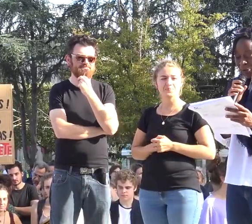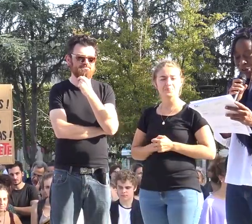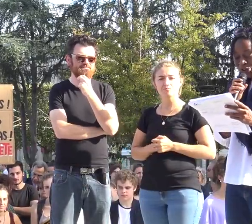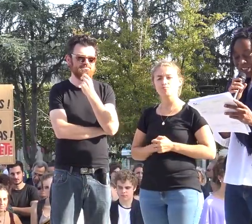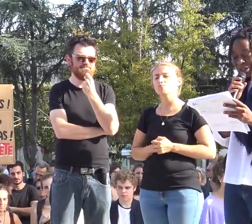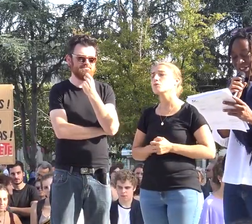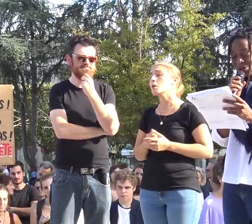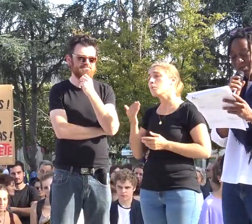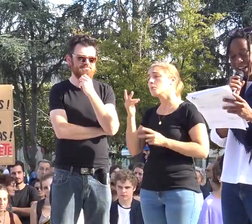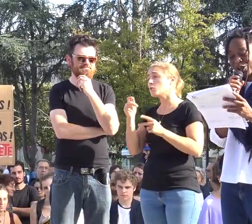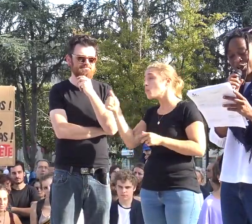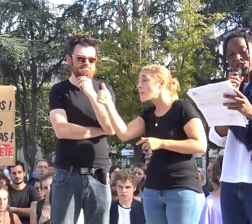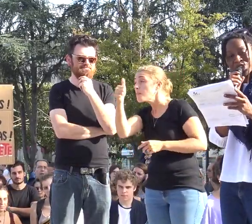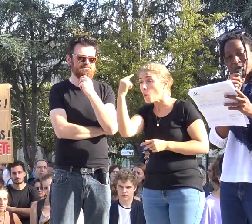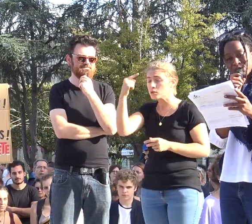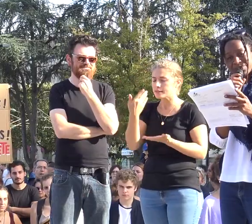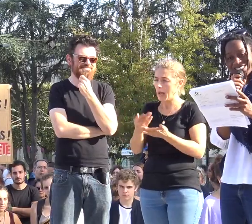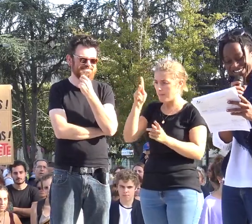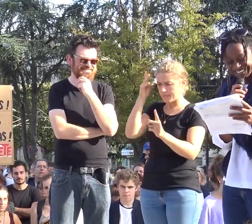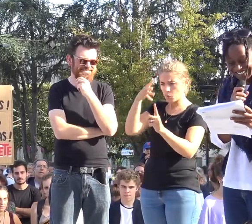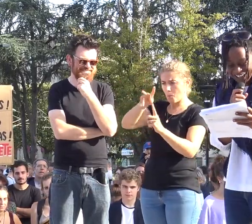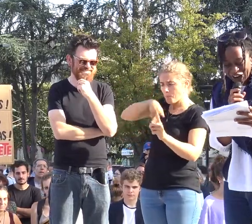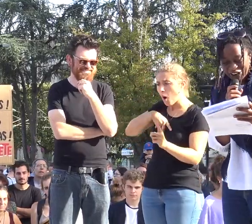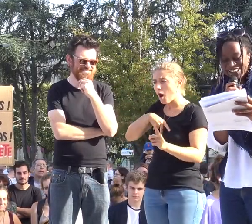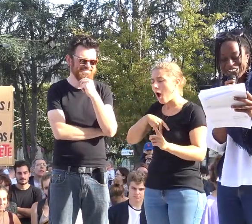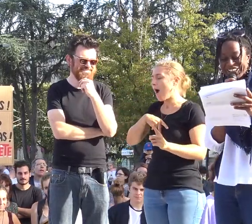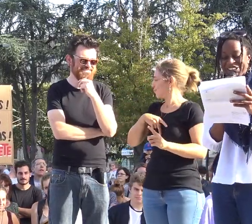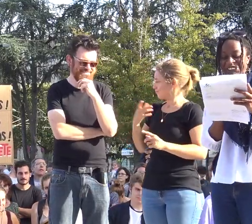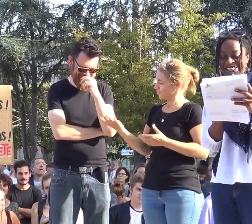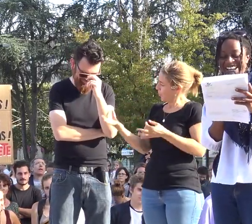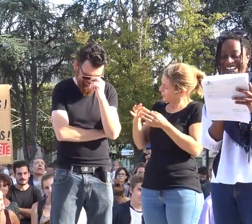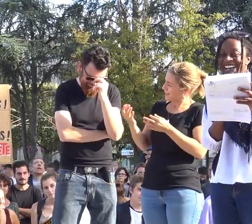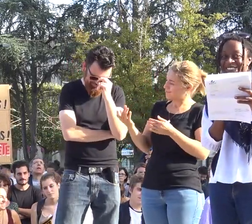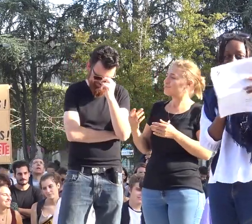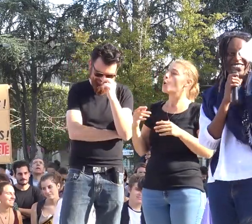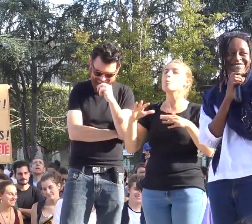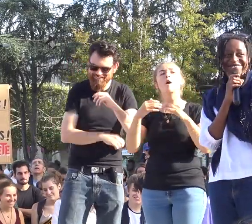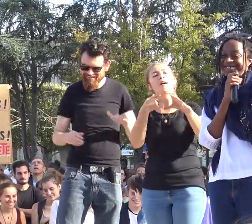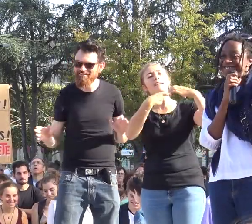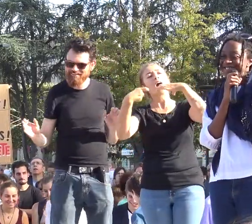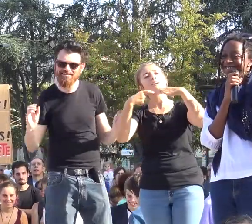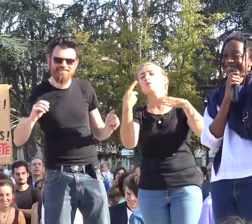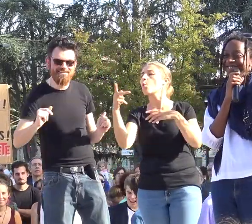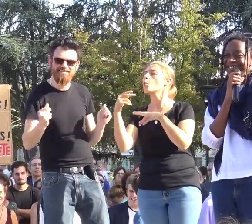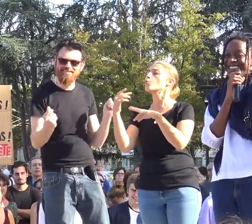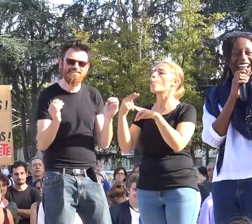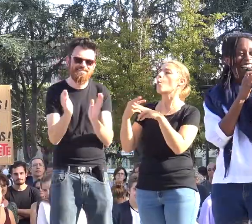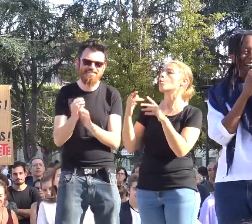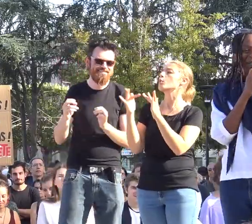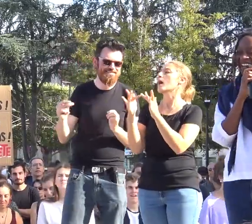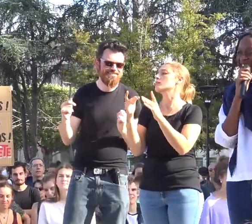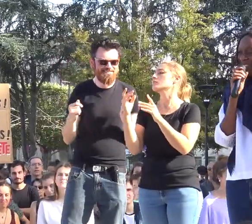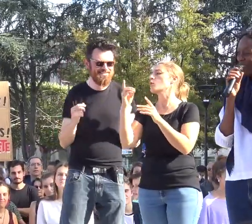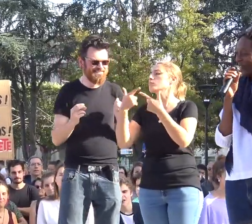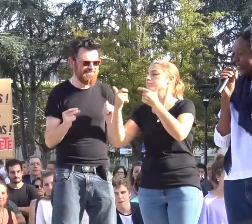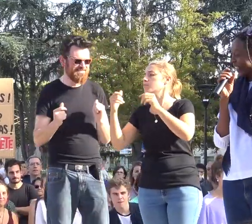Si tu penses que c'est ta mission, alors rejoins-nous en laissant tes coordonnées à la caravane. Elle est